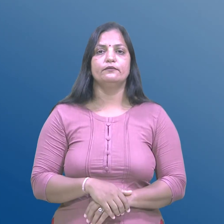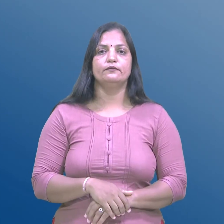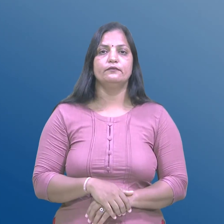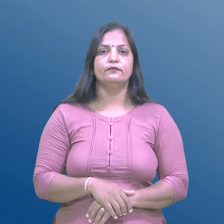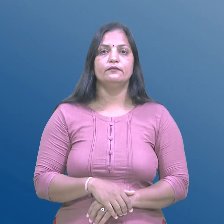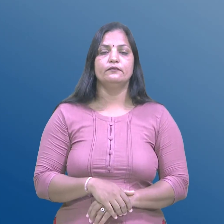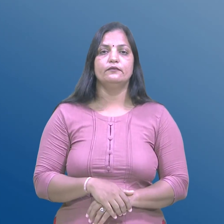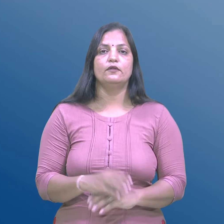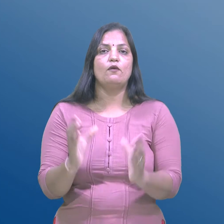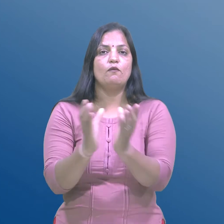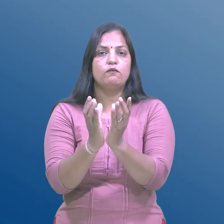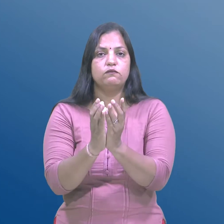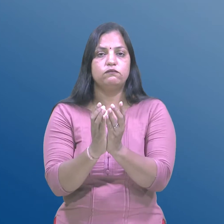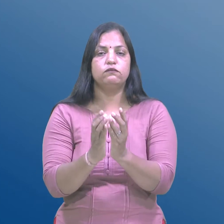વીમો, સંચાર,